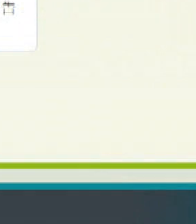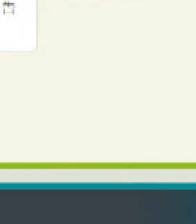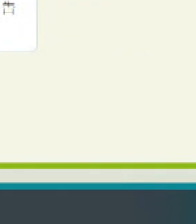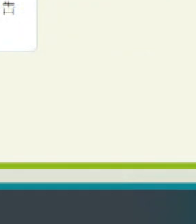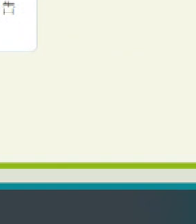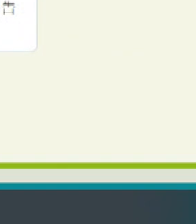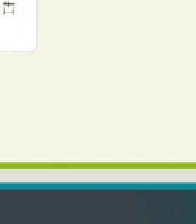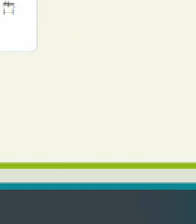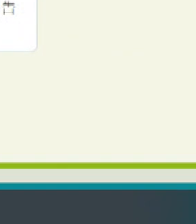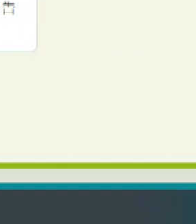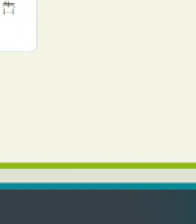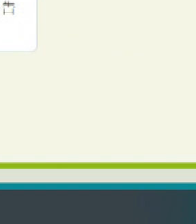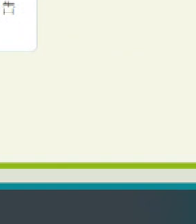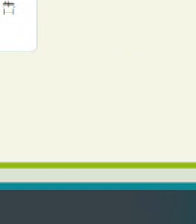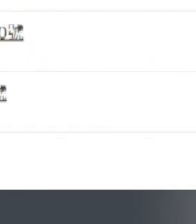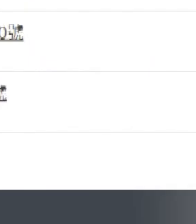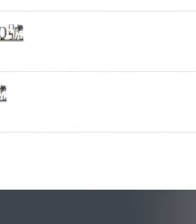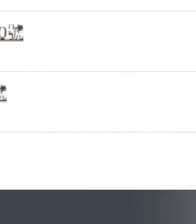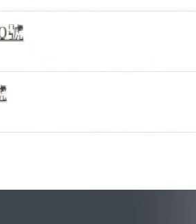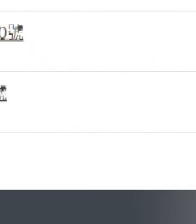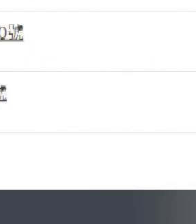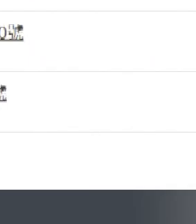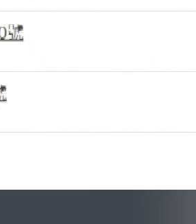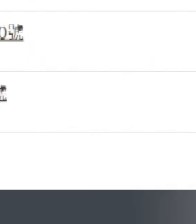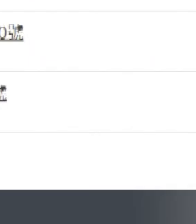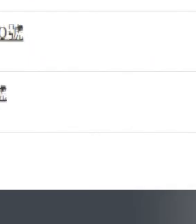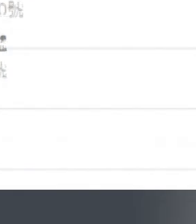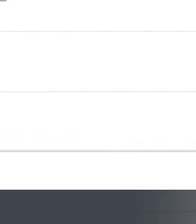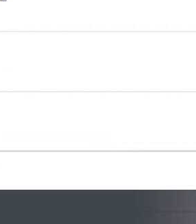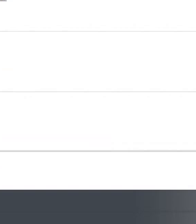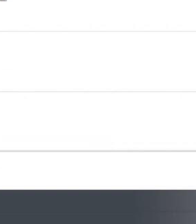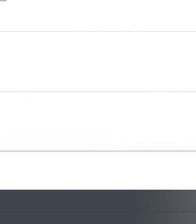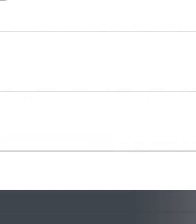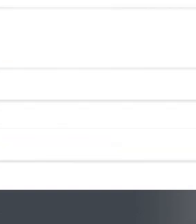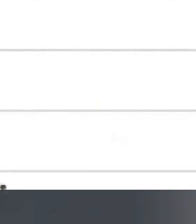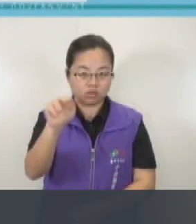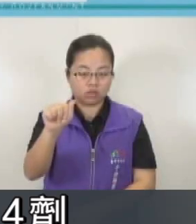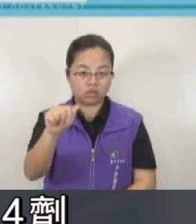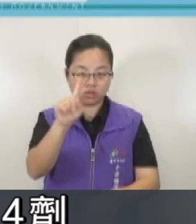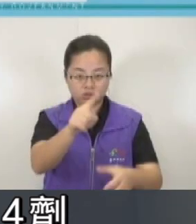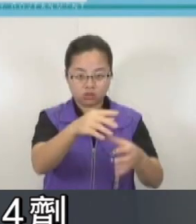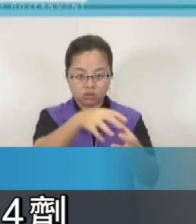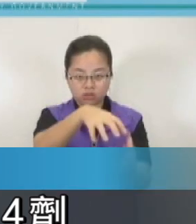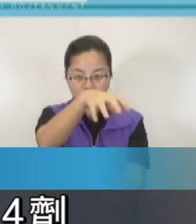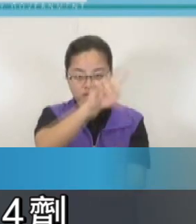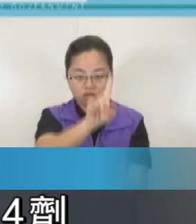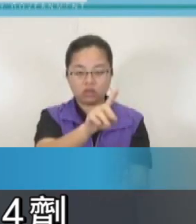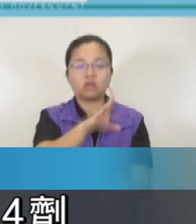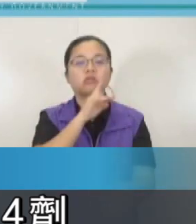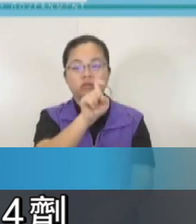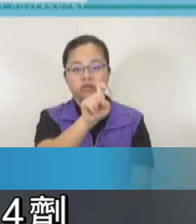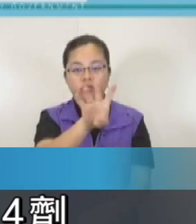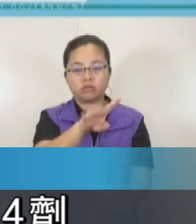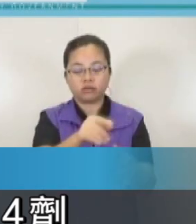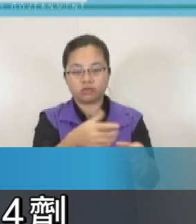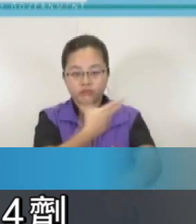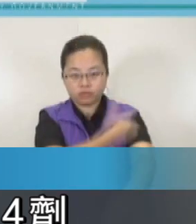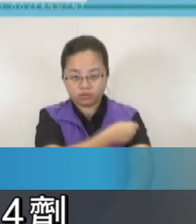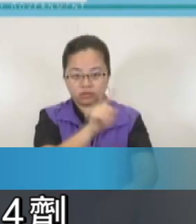定。不过残疾真的不多，民众预约也只能碰运气。 原则上因为莫德纳一贯是